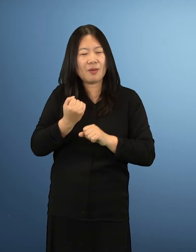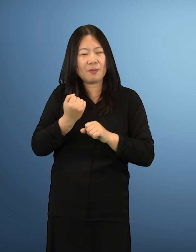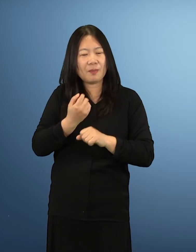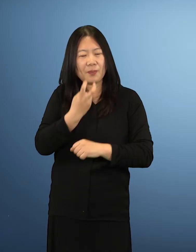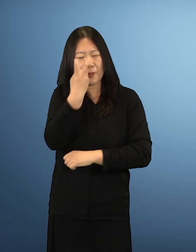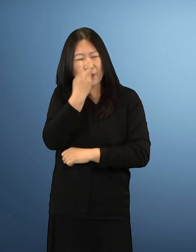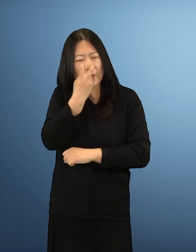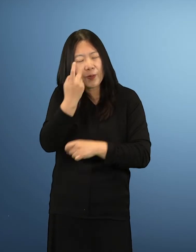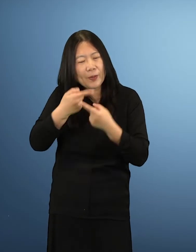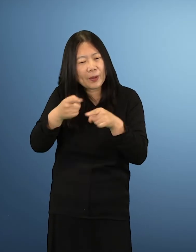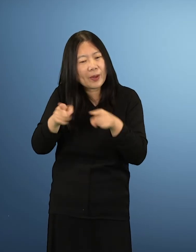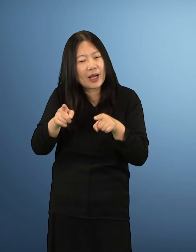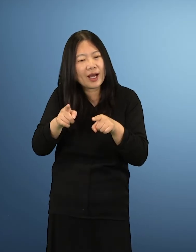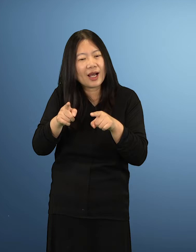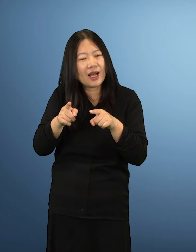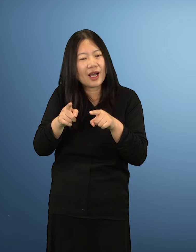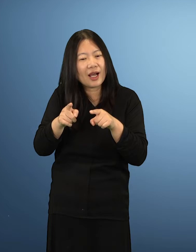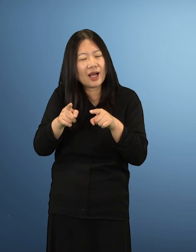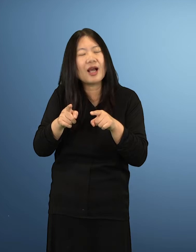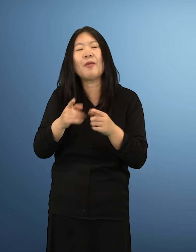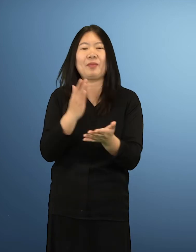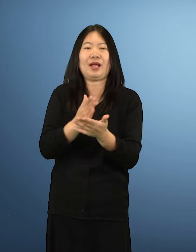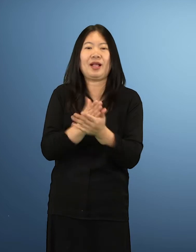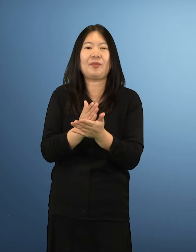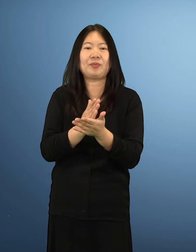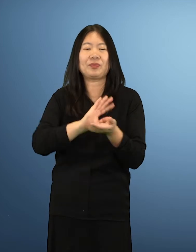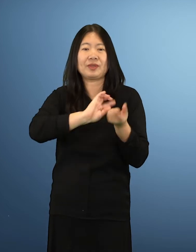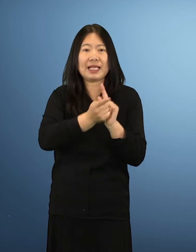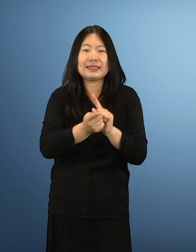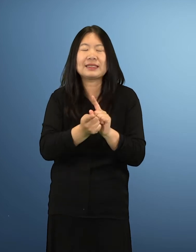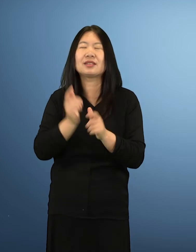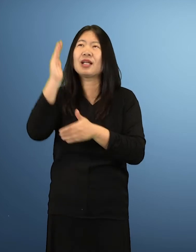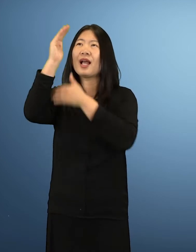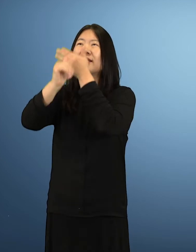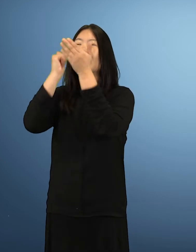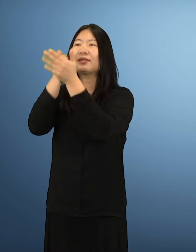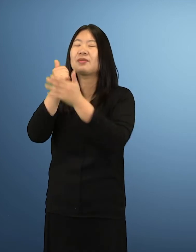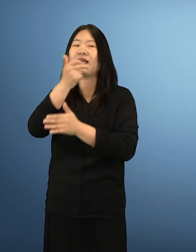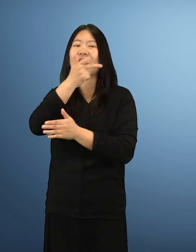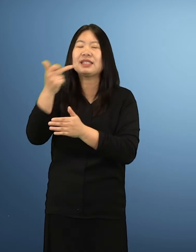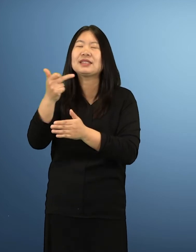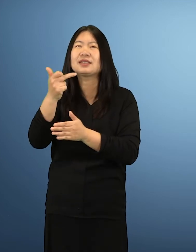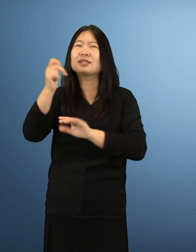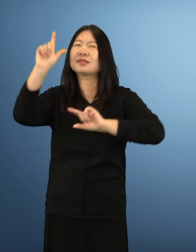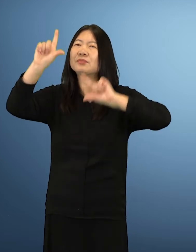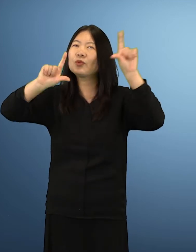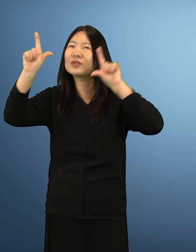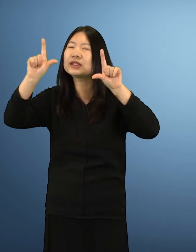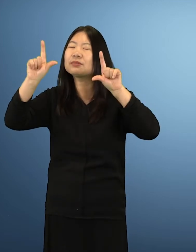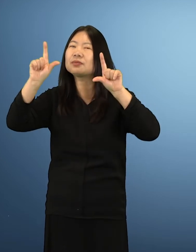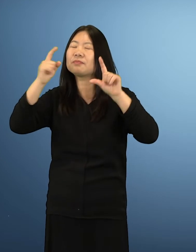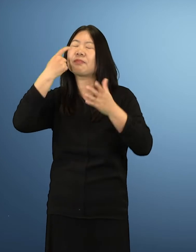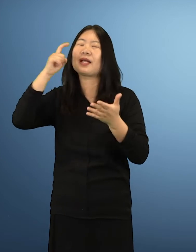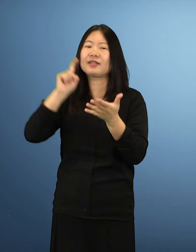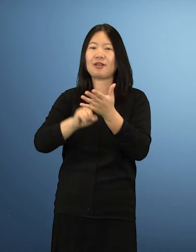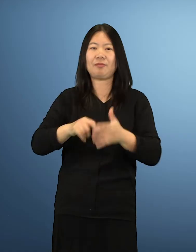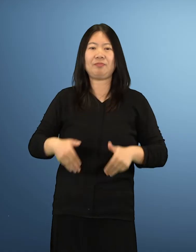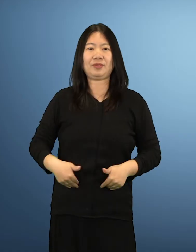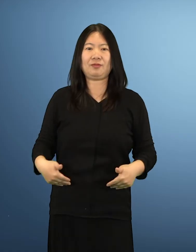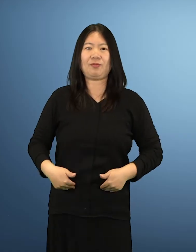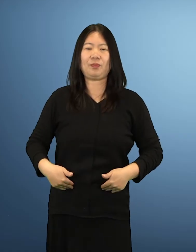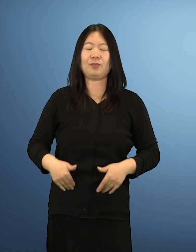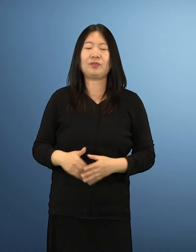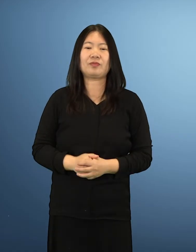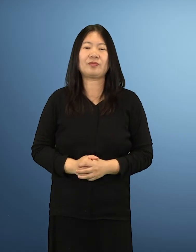급급하기보다는 하나님의 커다란 하나의 이미지를 좀 볼 수 있어야 될 텐데, 제가